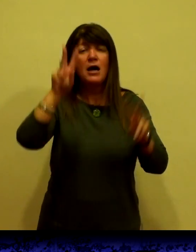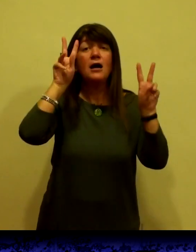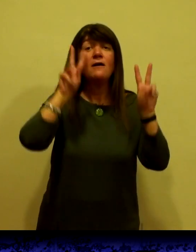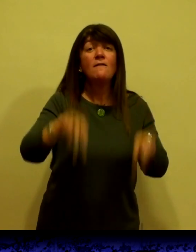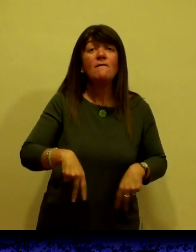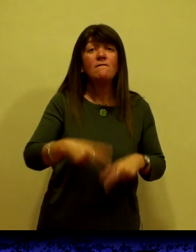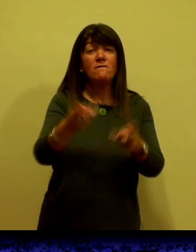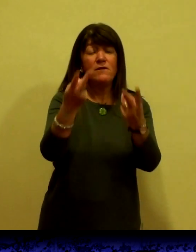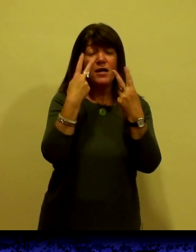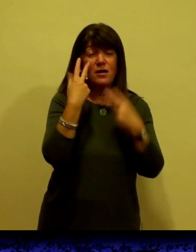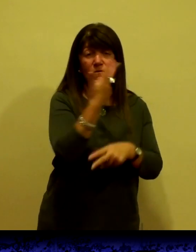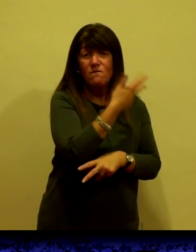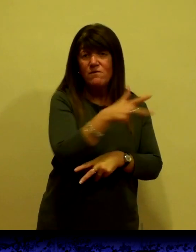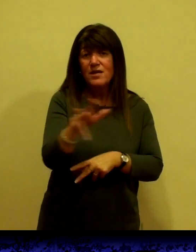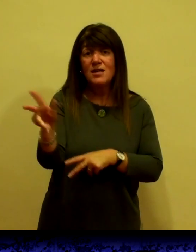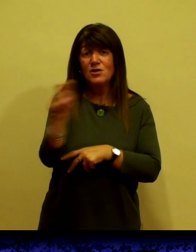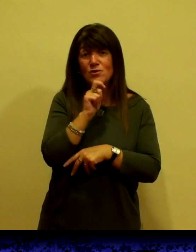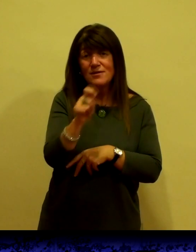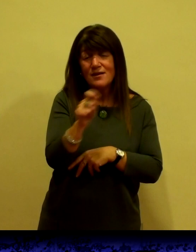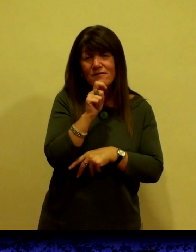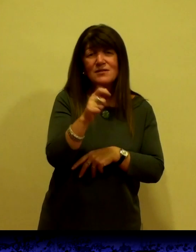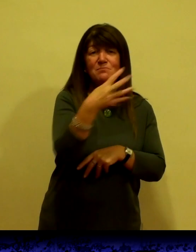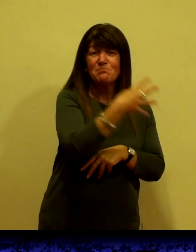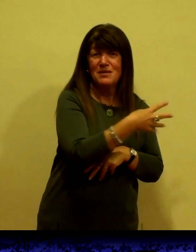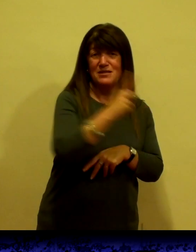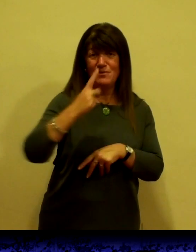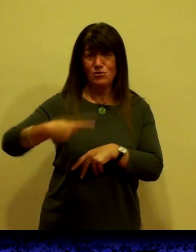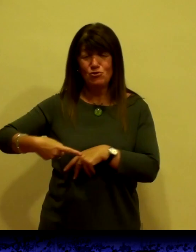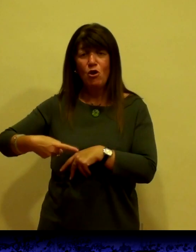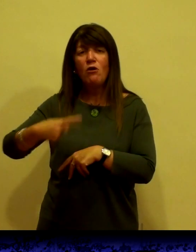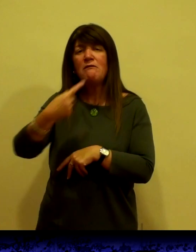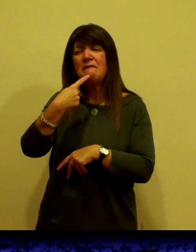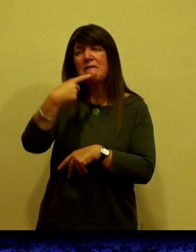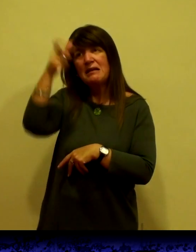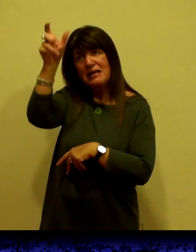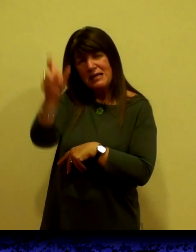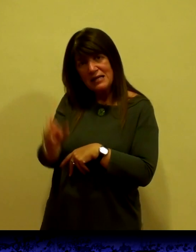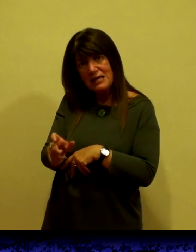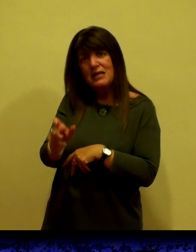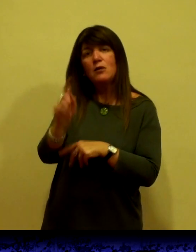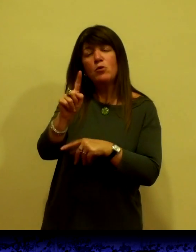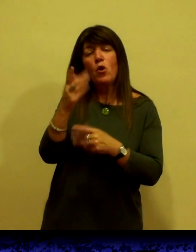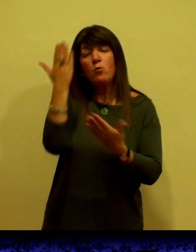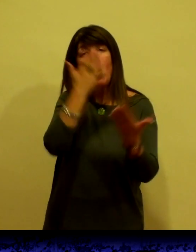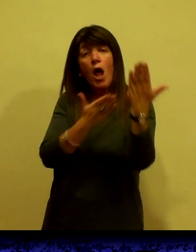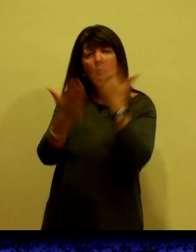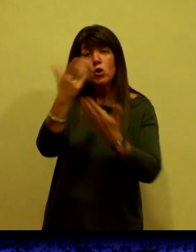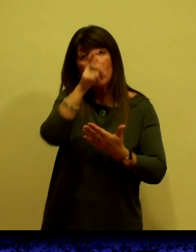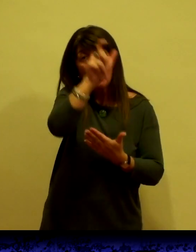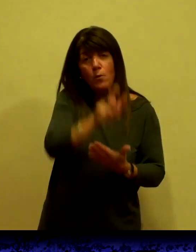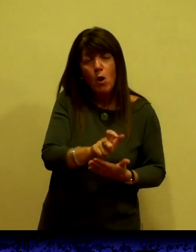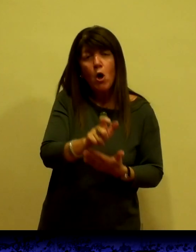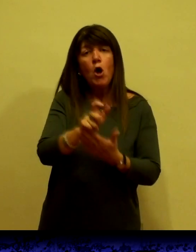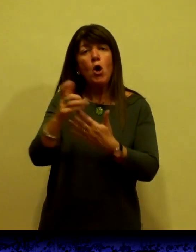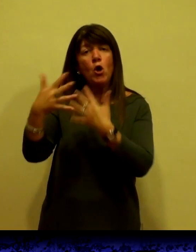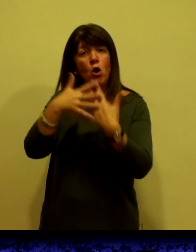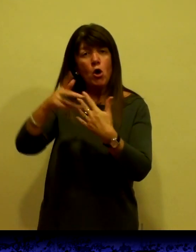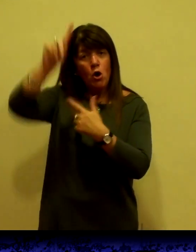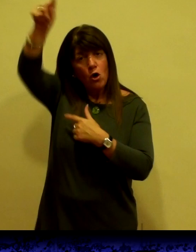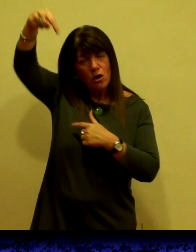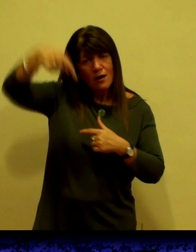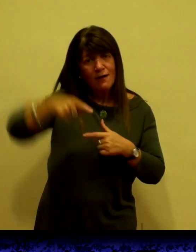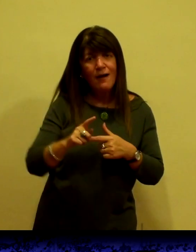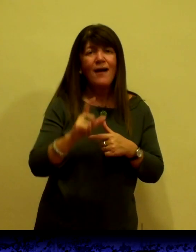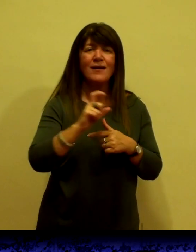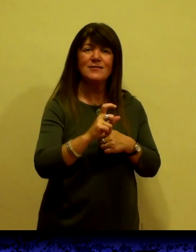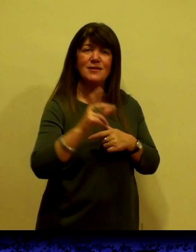intervista Massimiliano Gioni e un'antropologa statunitense da Denver, Cristina Krebs, che ci aiuterà a riflettere anche